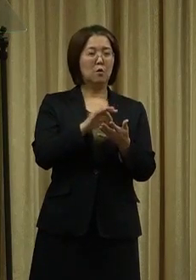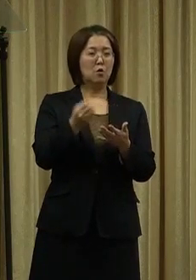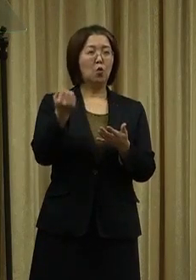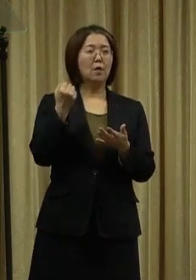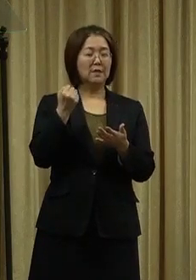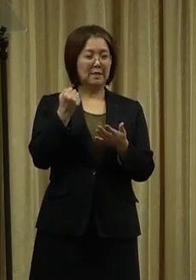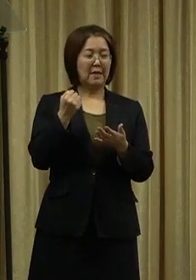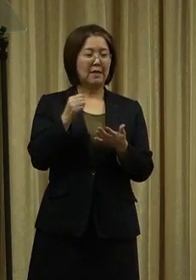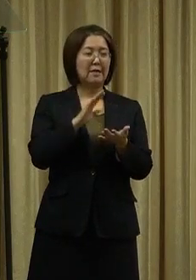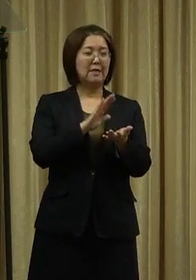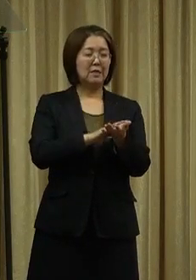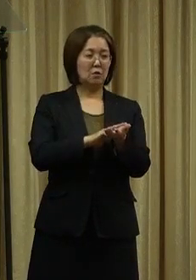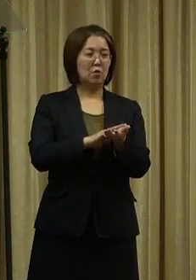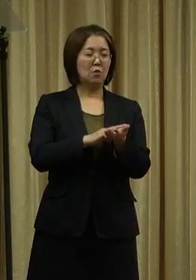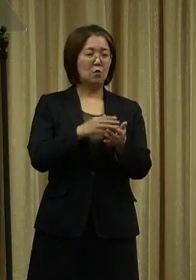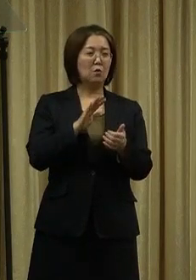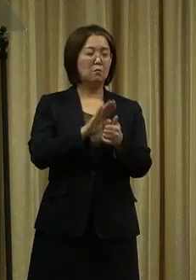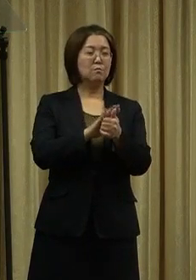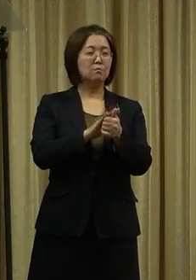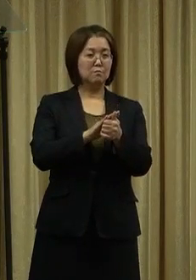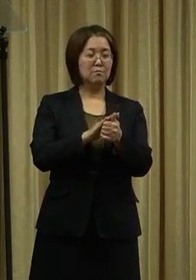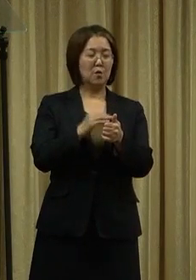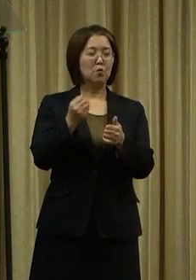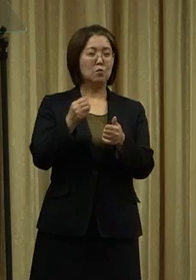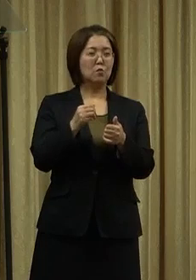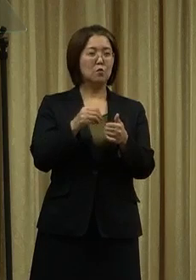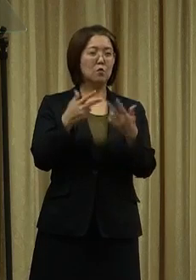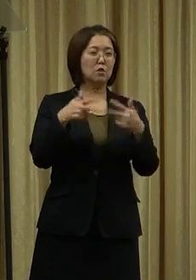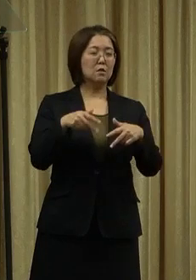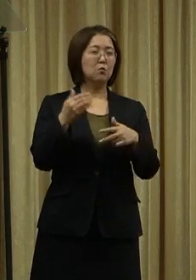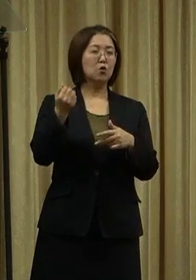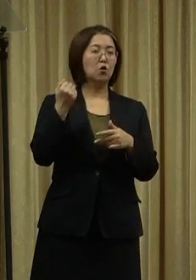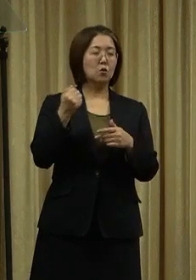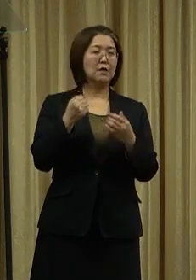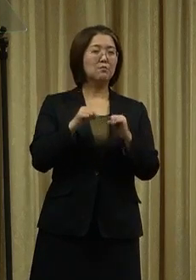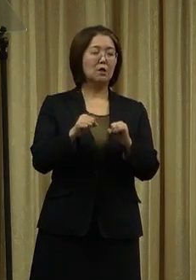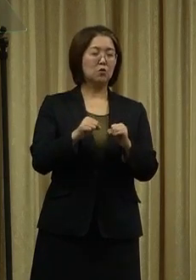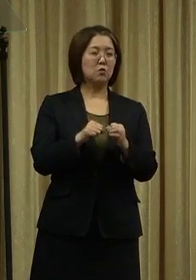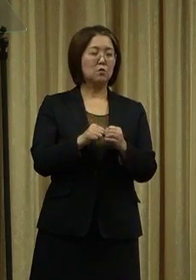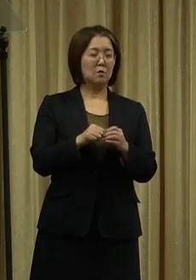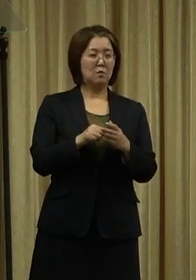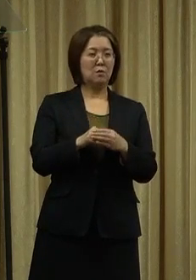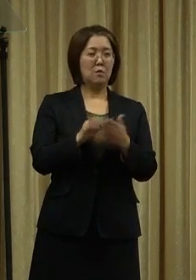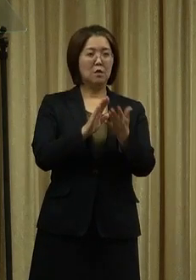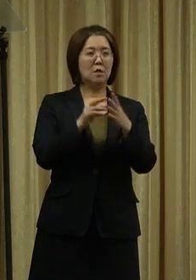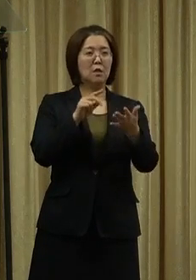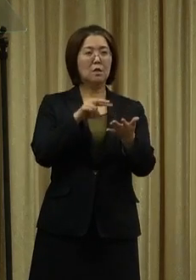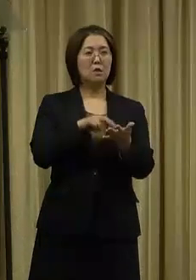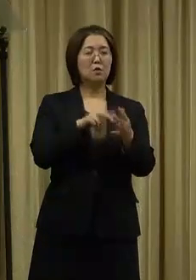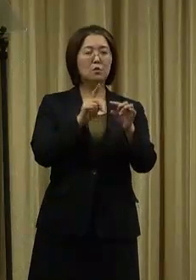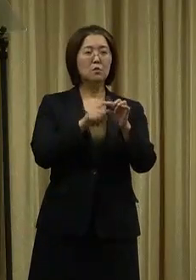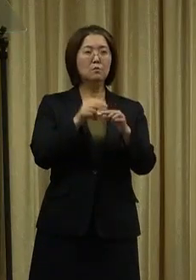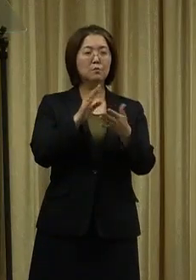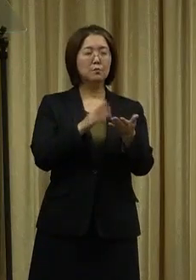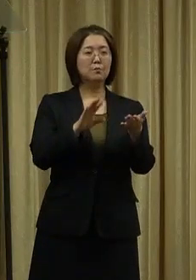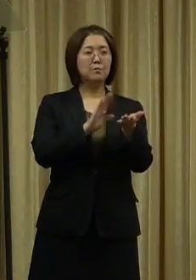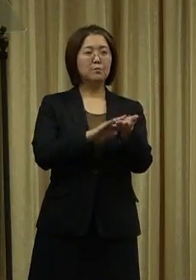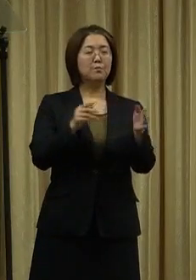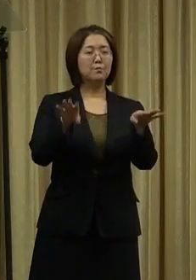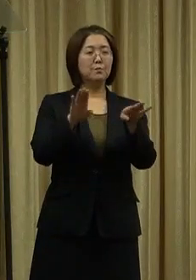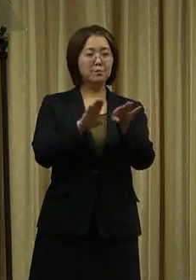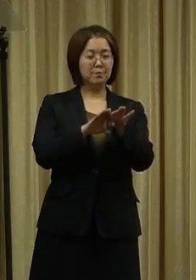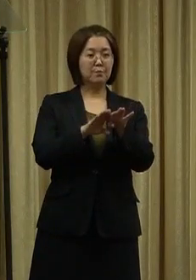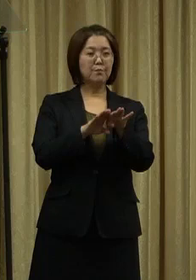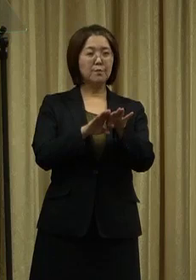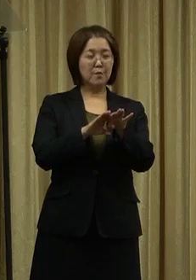化いたします。このほか、県立中央病院の第一種感染症病棟を増床するとともに、